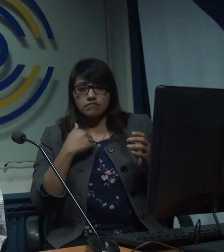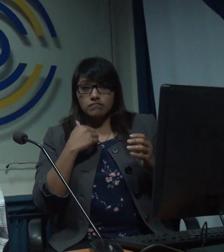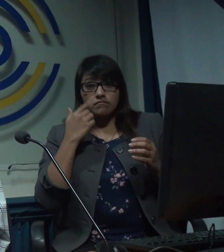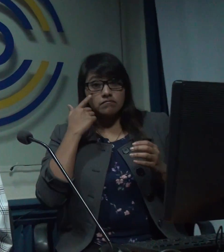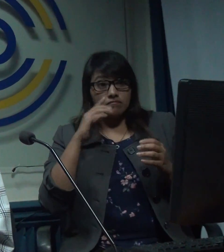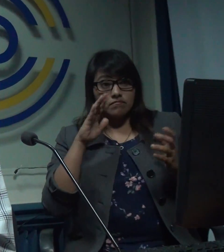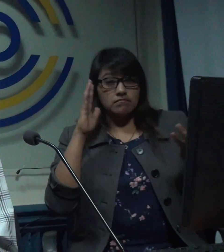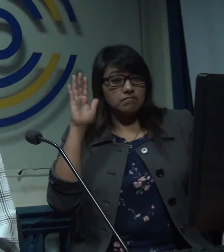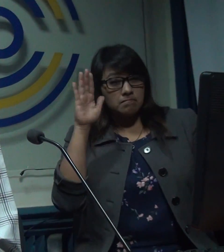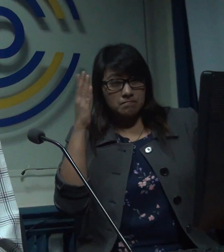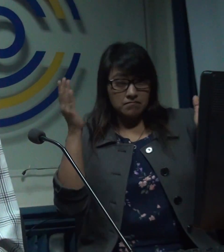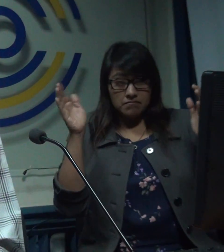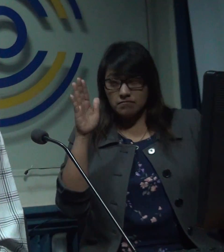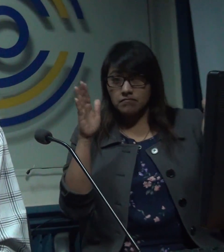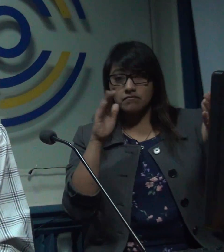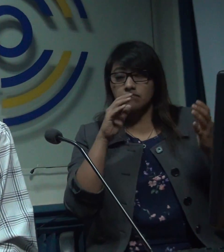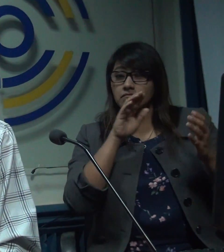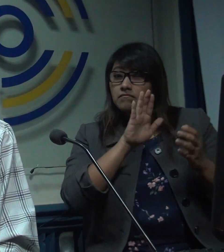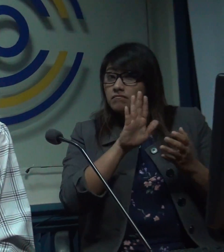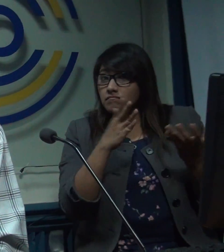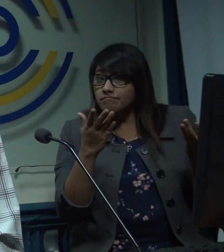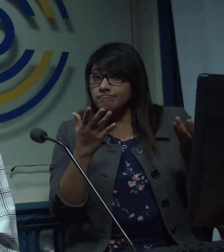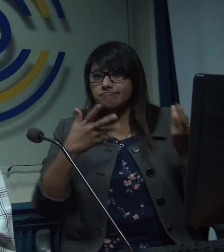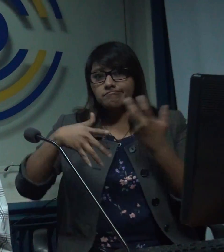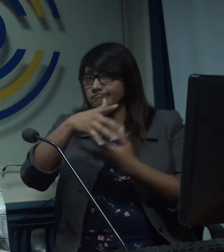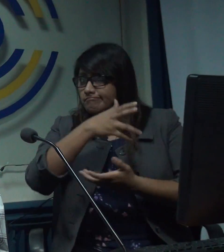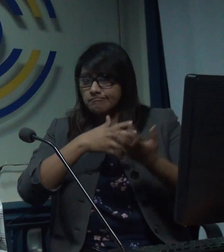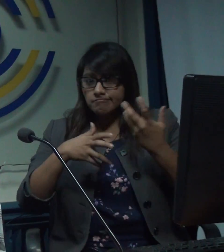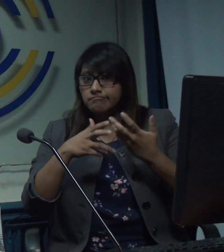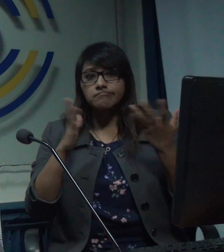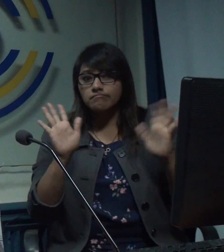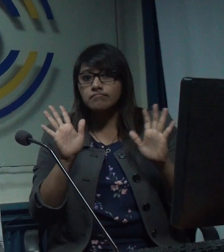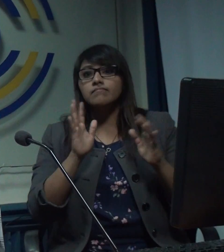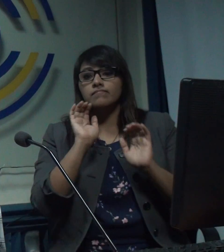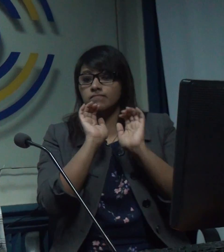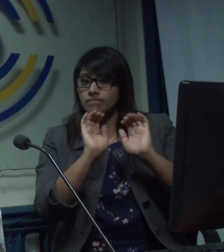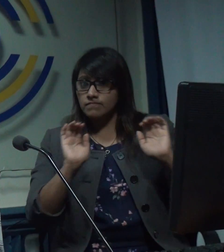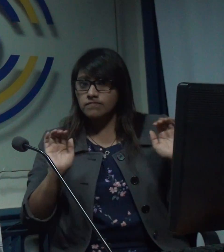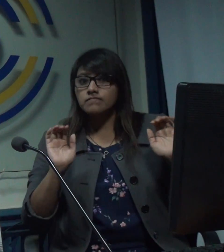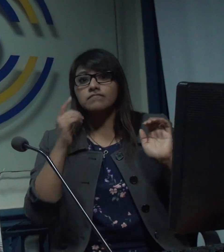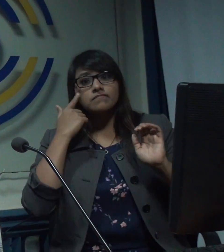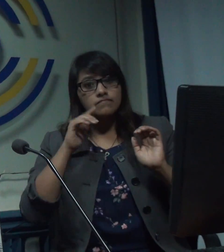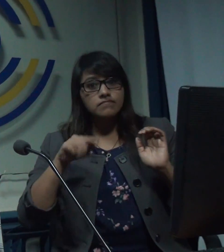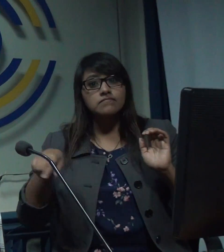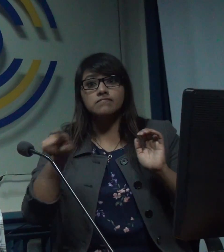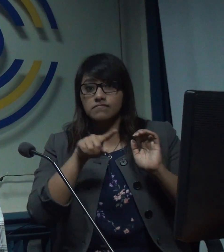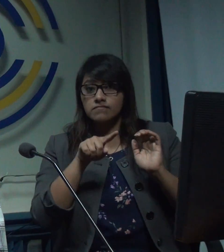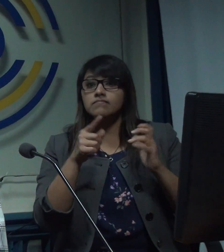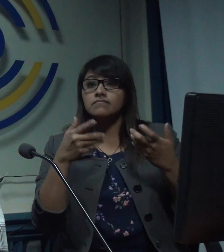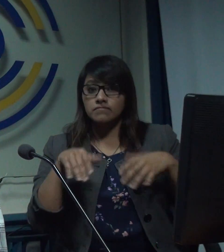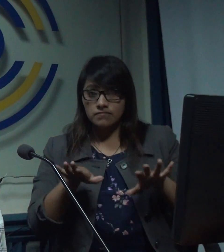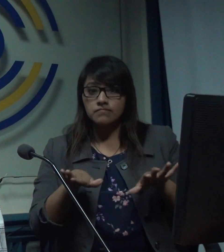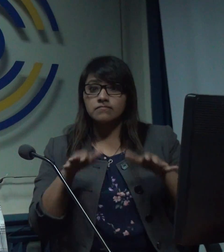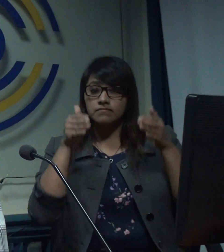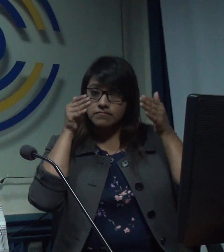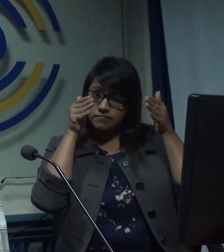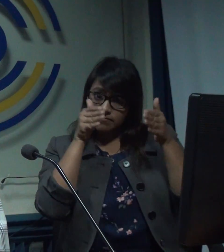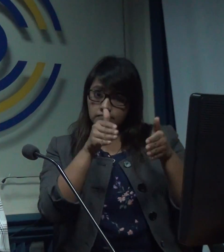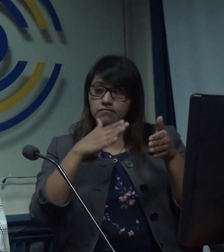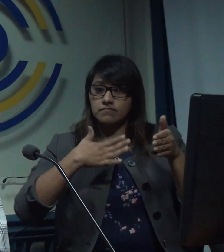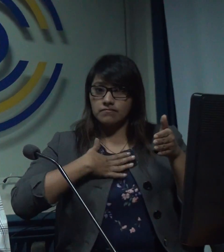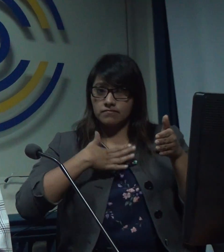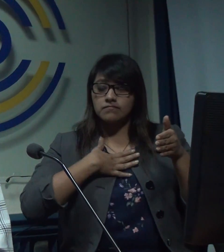del mundo real, en su propio mundo. Los niños que desarrollan esta situación